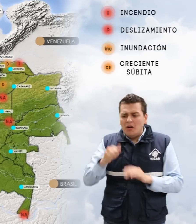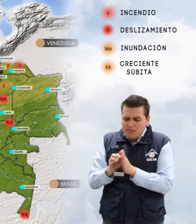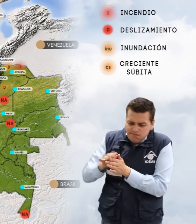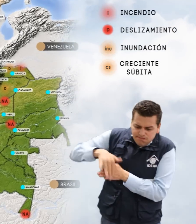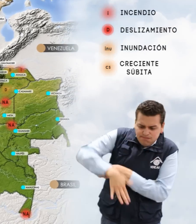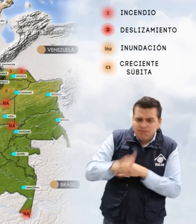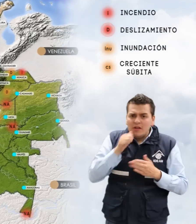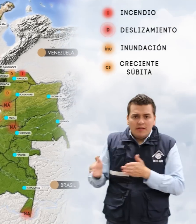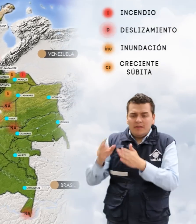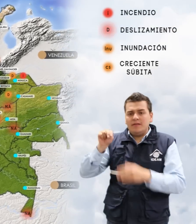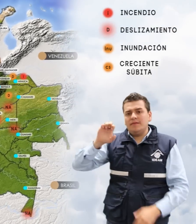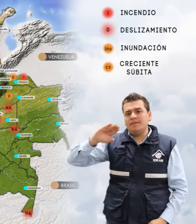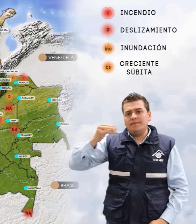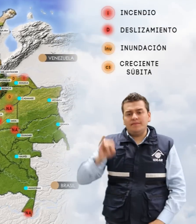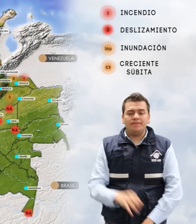del río Nechi.